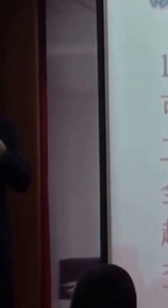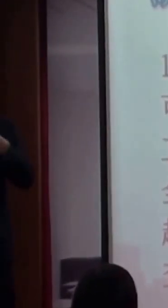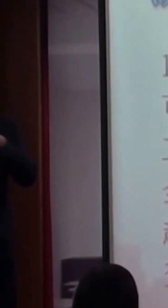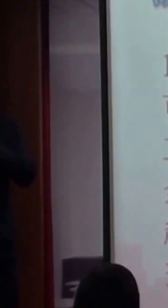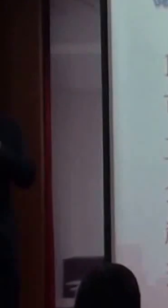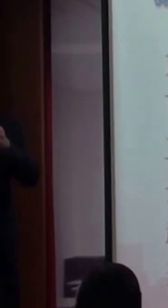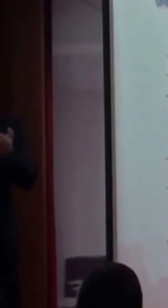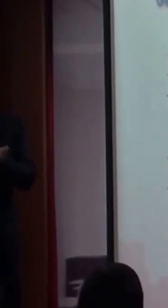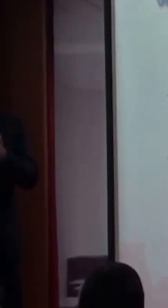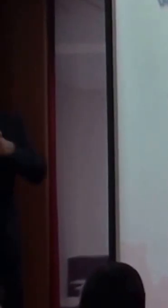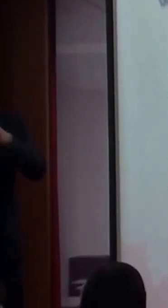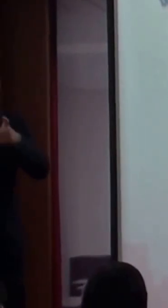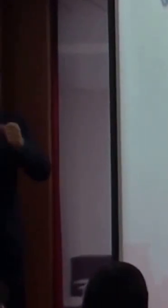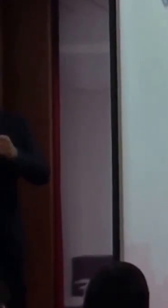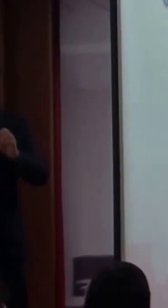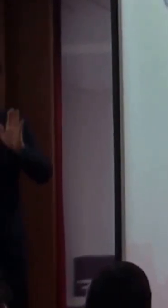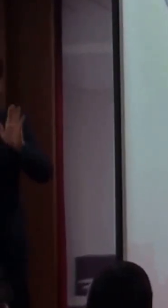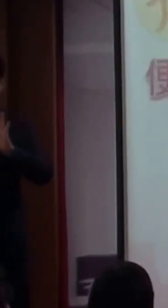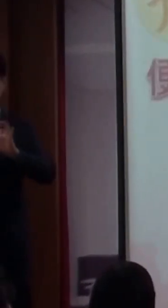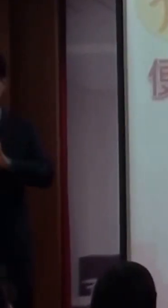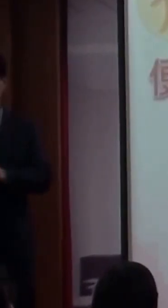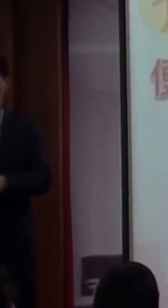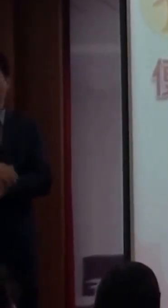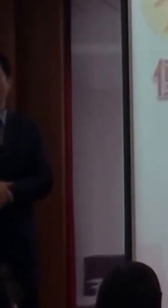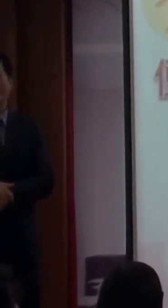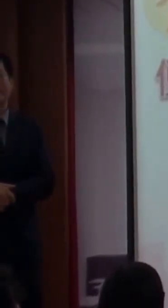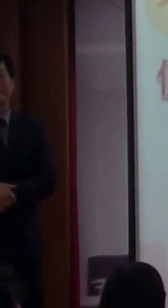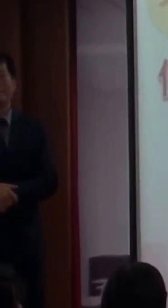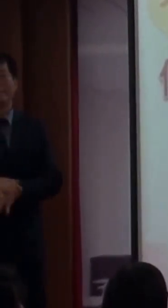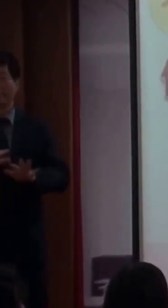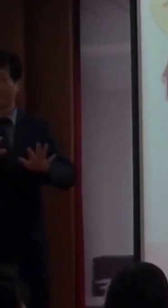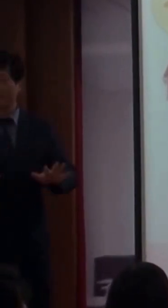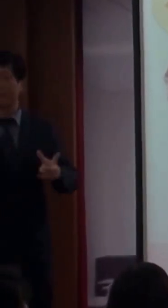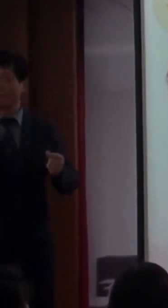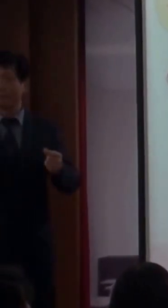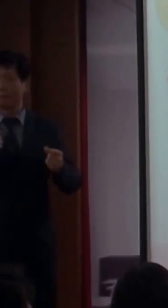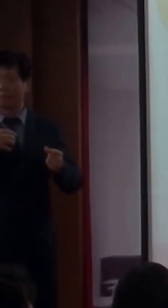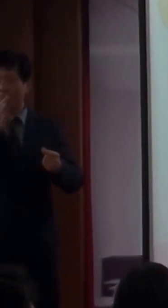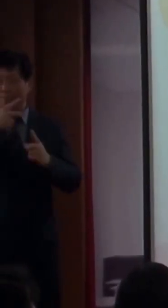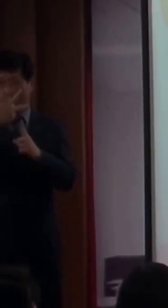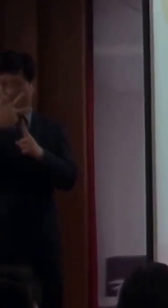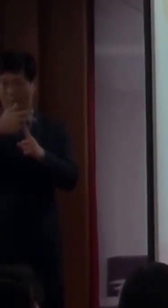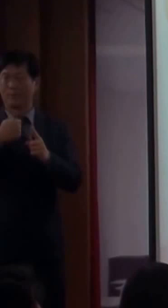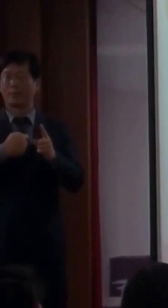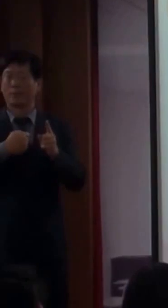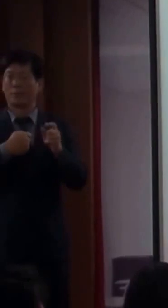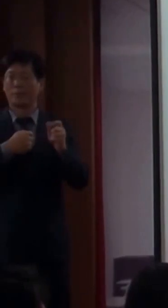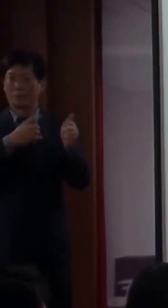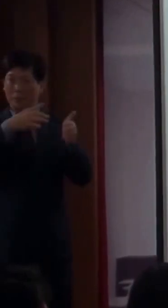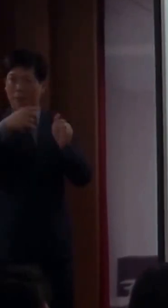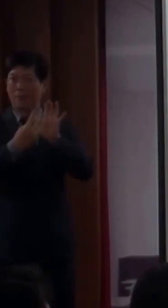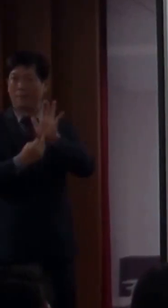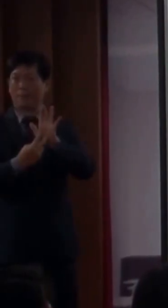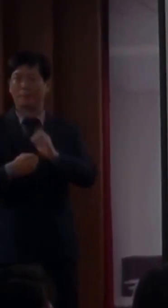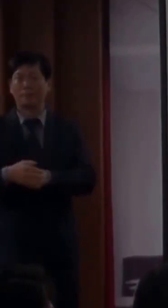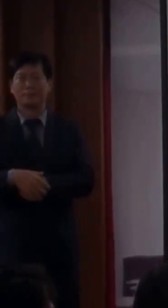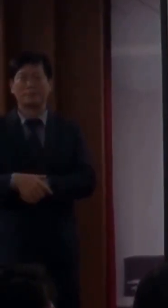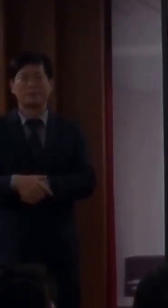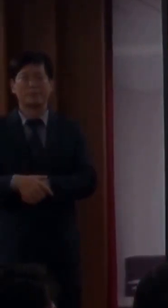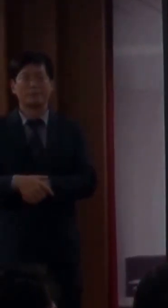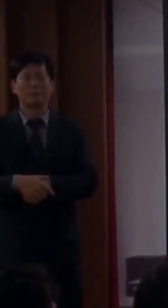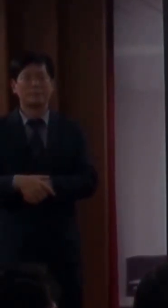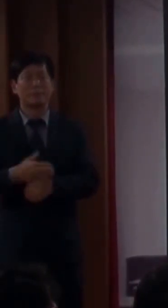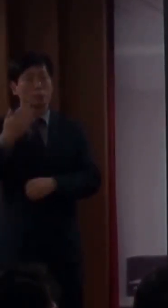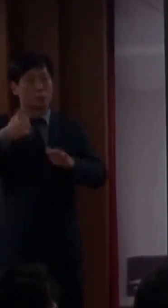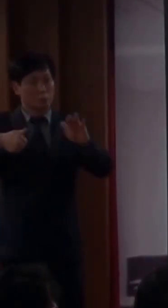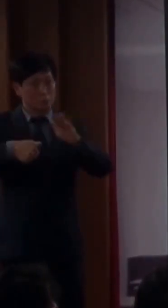来进行这个查缴房屋税的一个服务。那么我们今天呢是以 7-Eleven 的 iPhone 机为例。好，我们